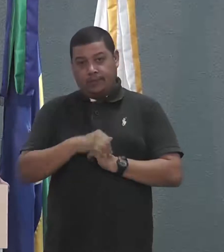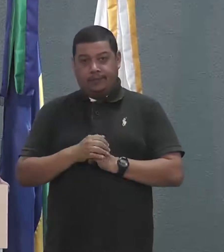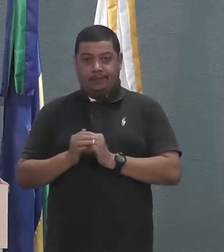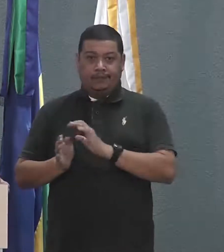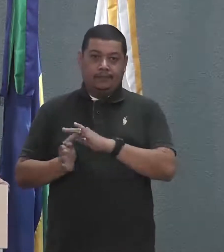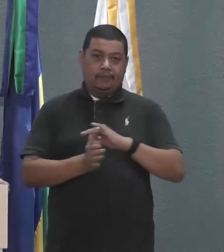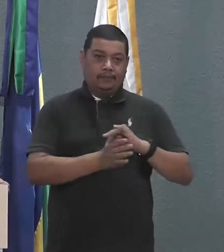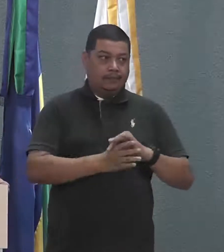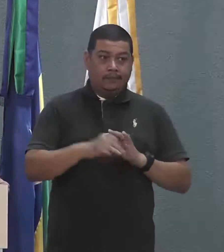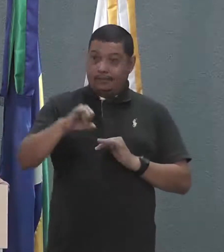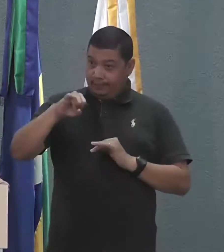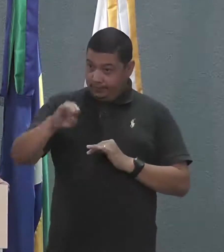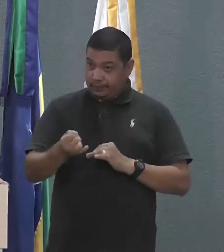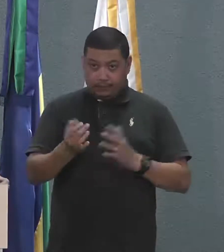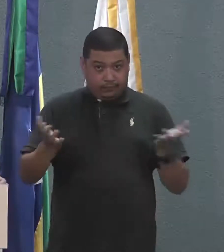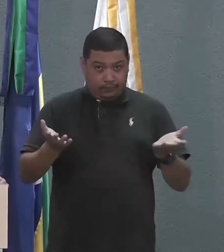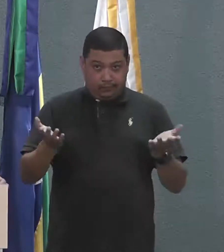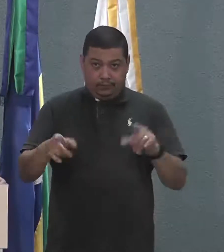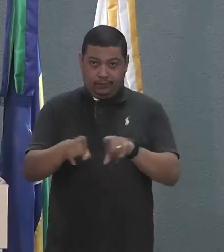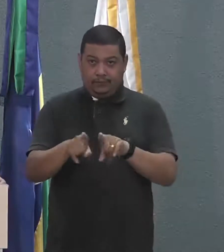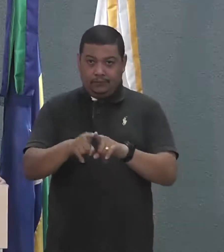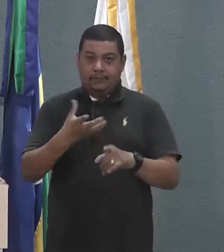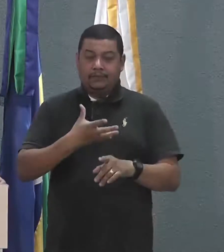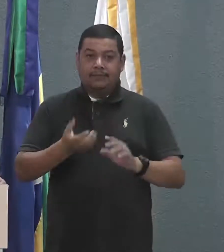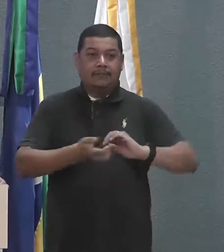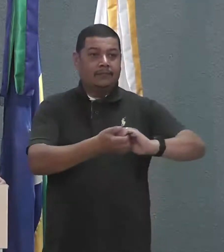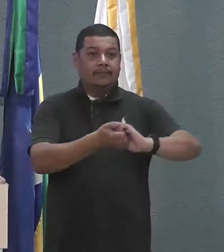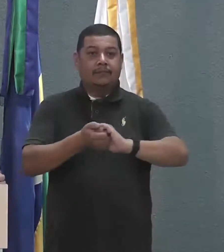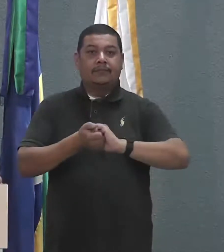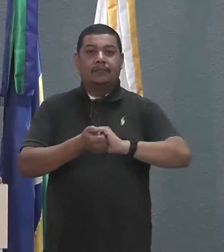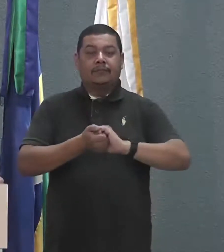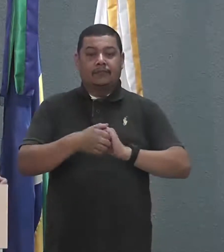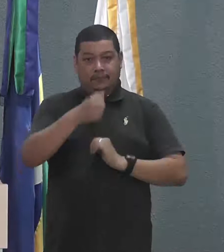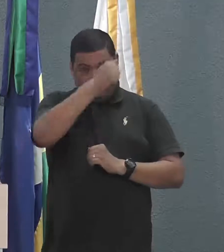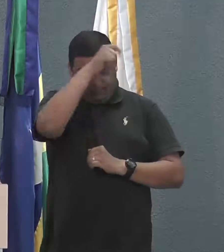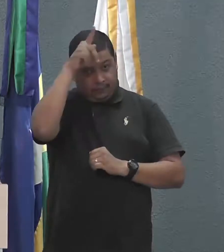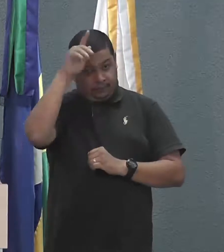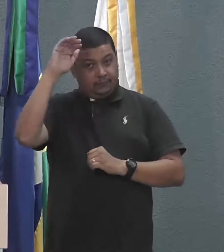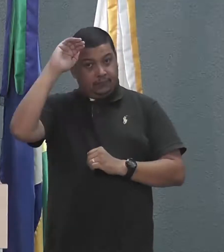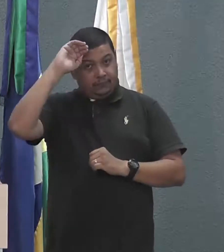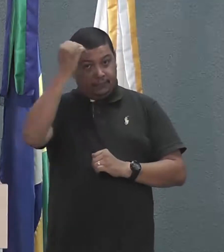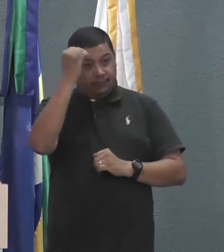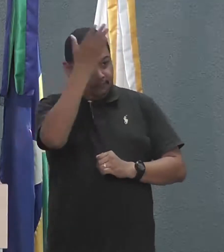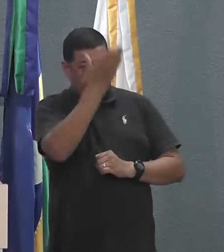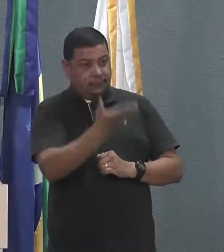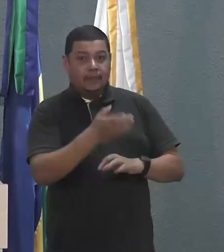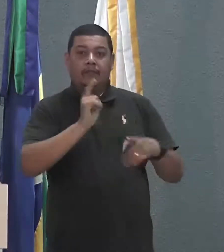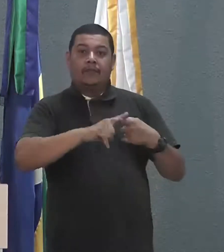Também aproveitando essa oportunidade, eu quero parabenizar o prefeito Adailton Fúria por